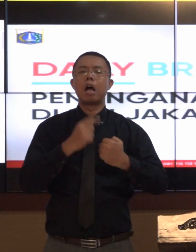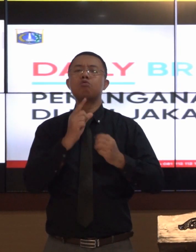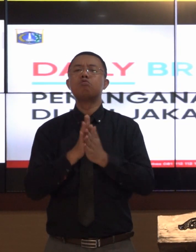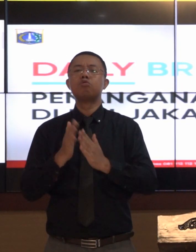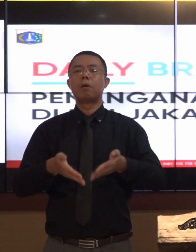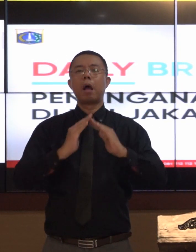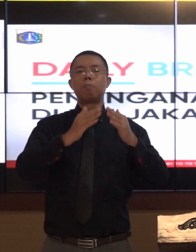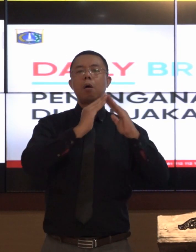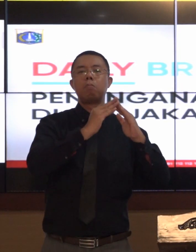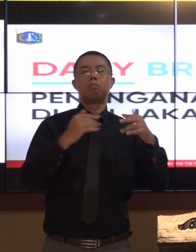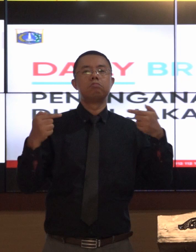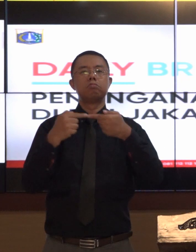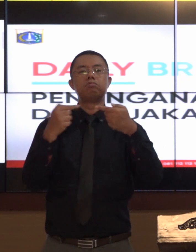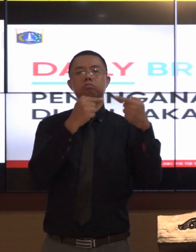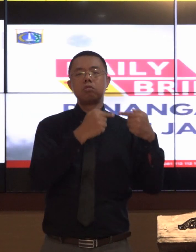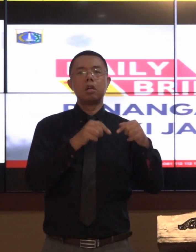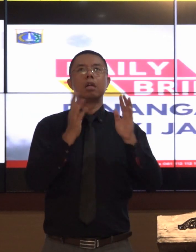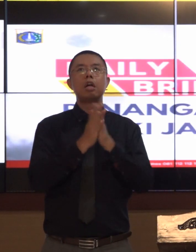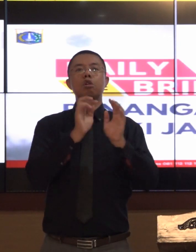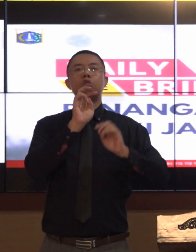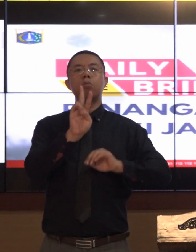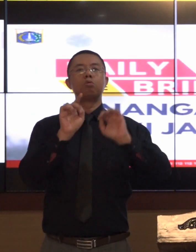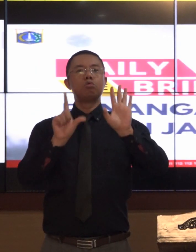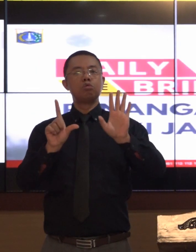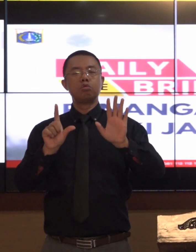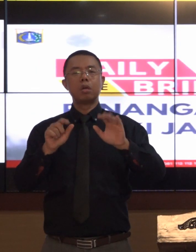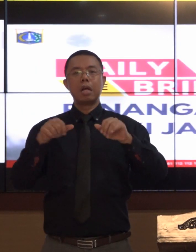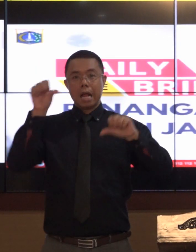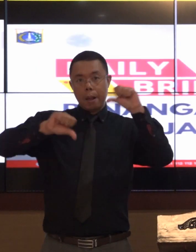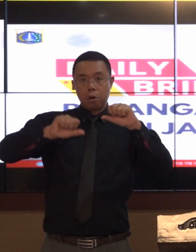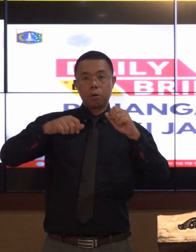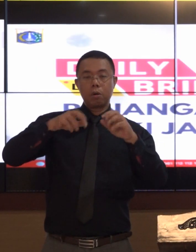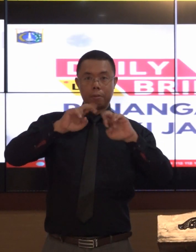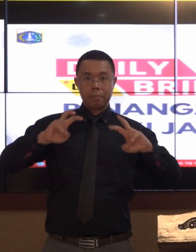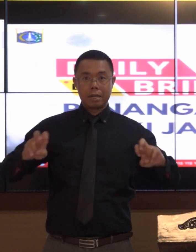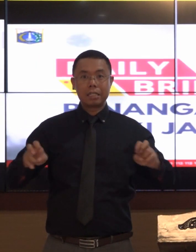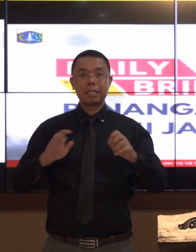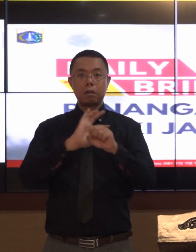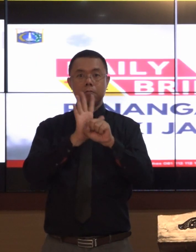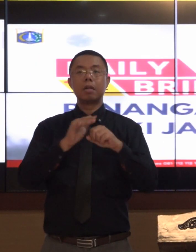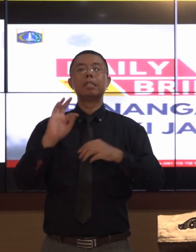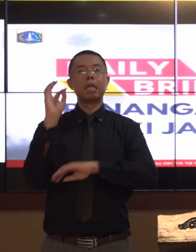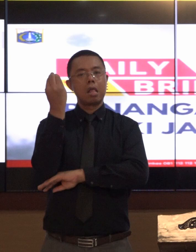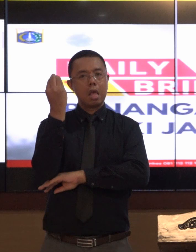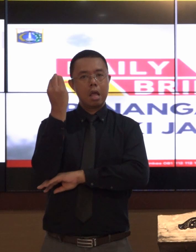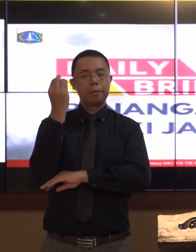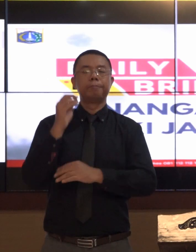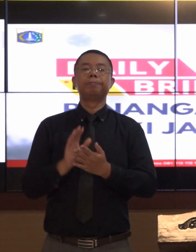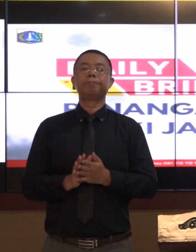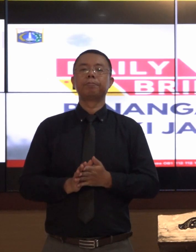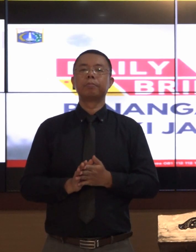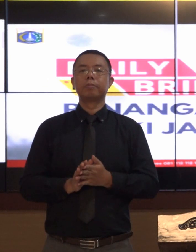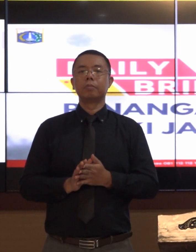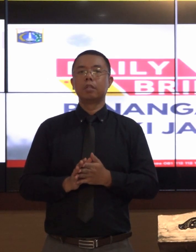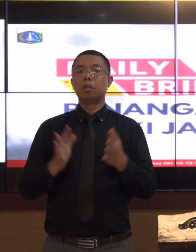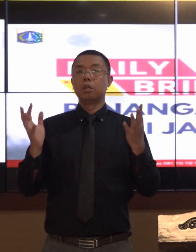membangun jejaring dengan 27 laboratorium pemeriksaan kofit yang jadi wilayah DKI Jakarta Paul